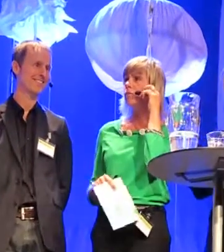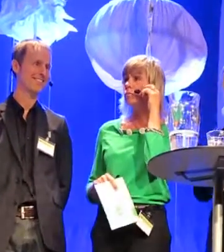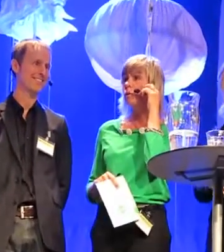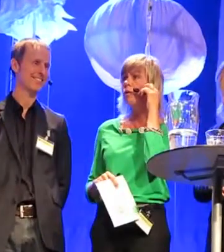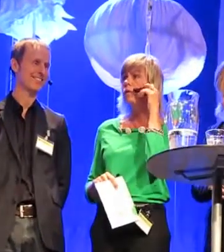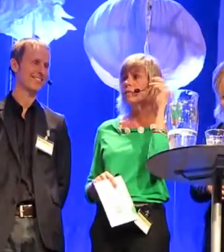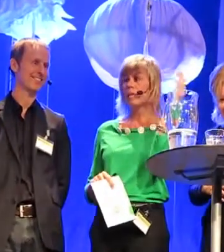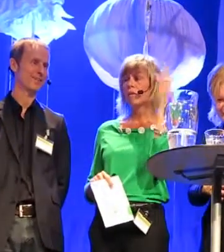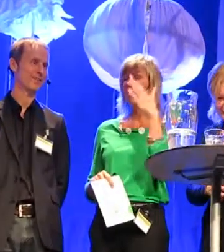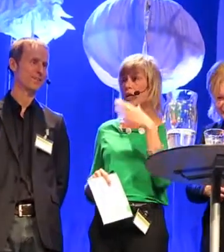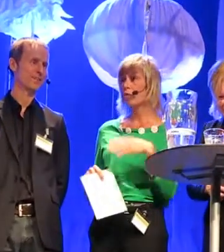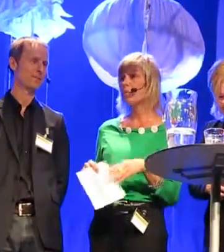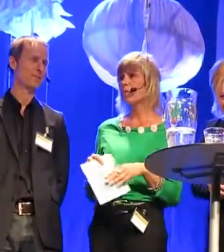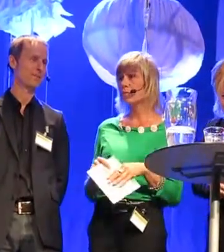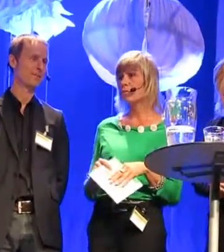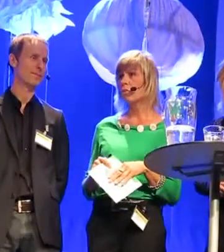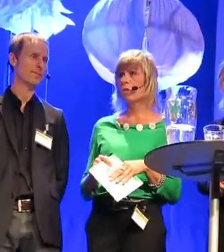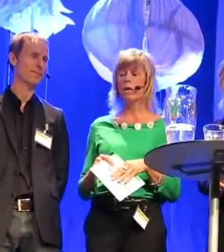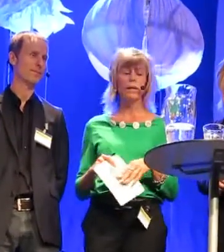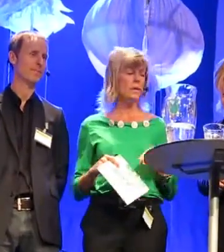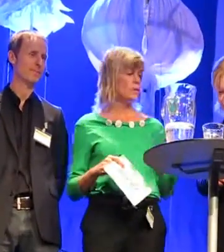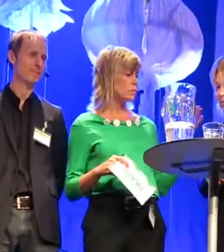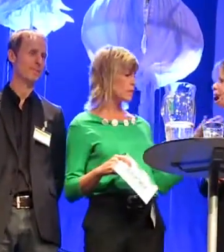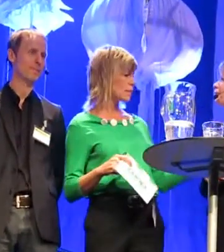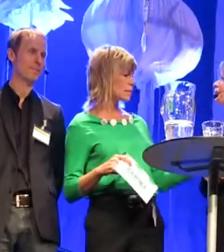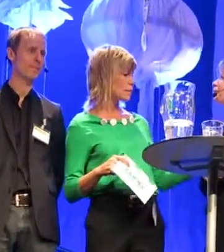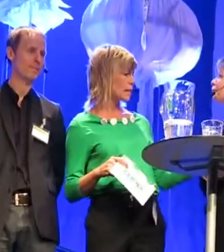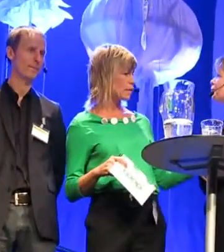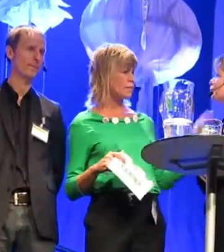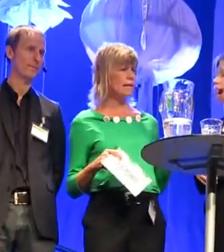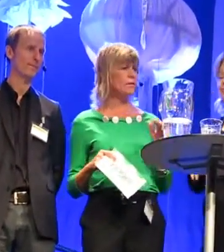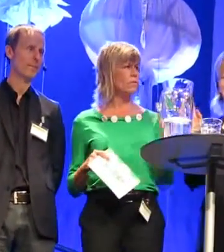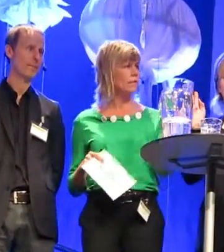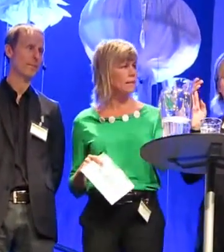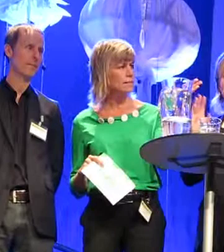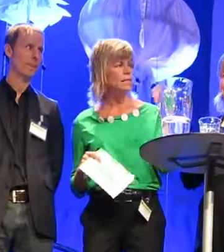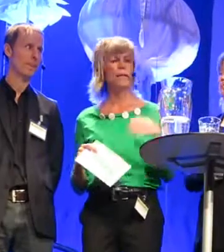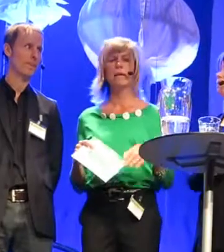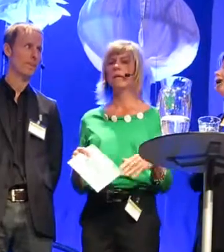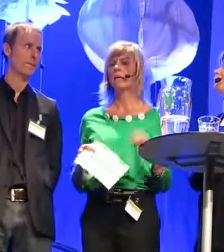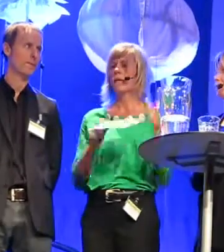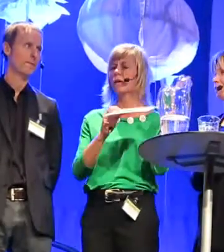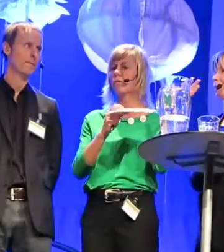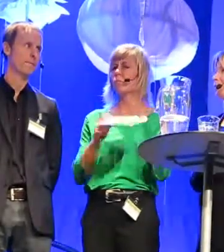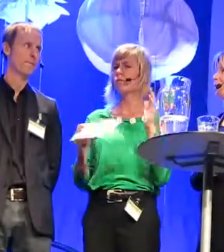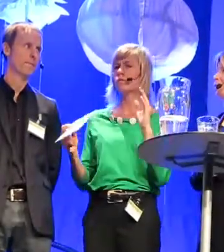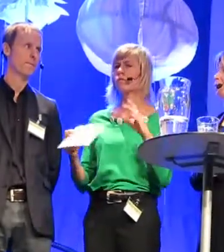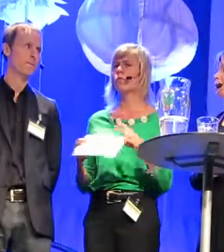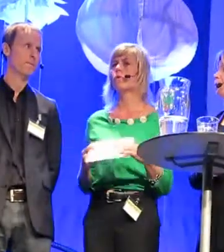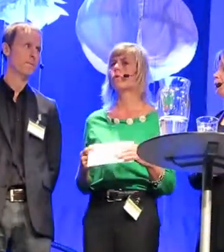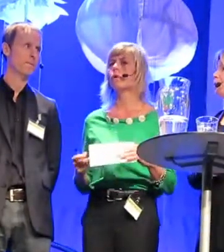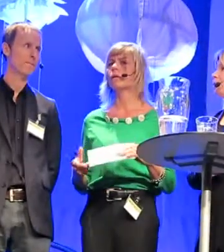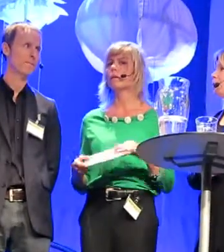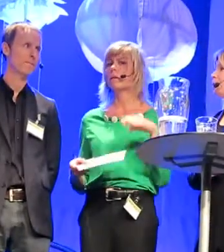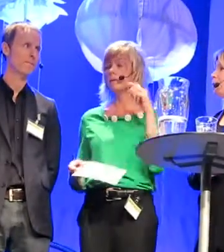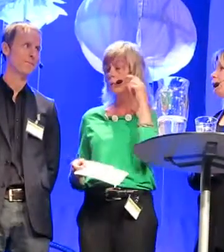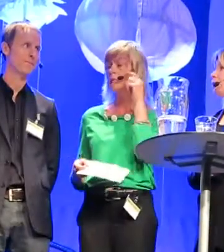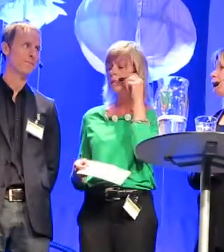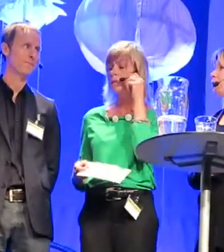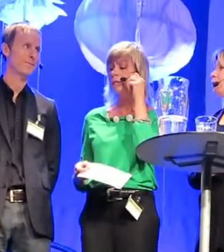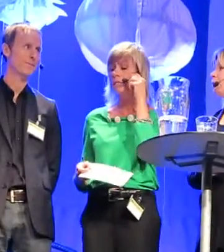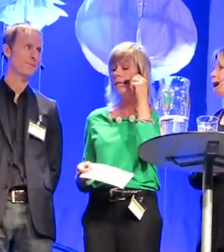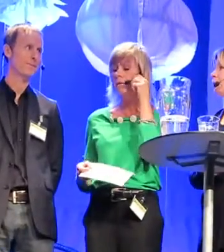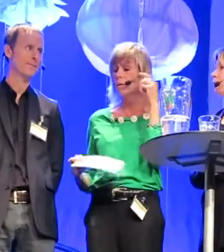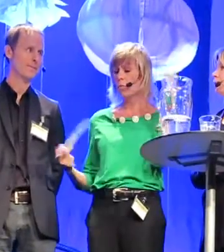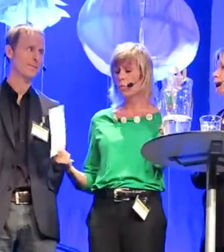ett generationsmål och kunna sätta vad är det vi kan komma överens om. Och du kan säkert samla ännu fler och vi kan samla Göteborg, hela Stockholm och